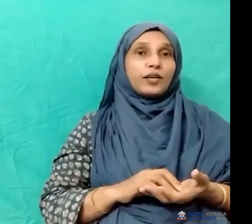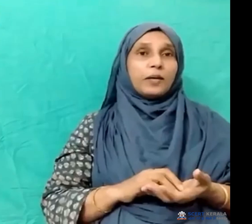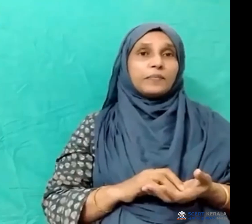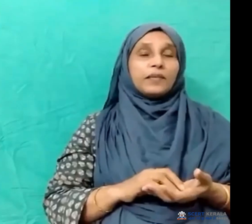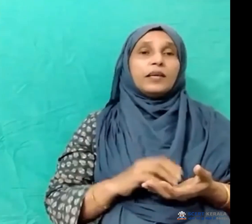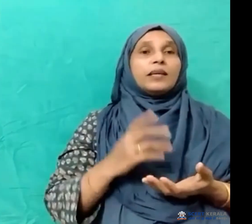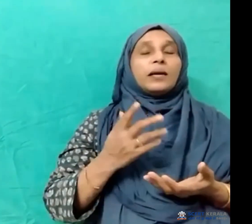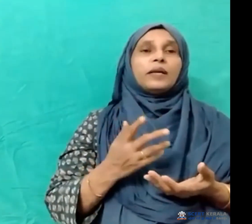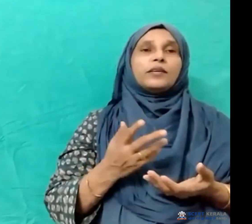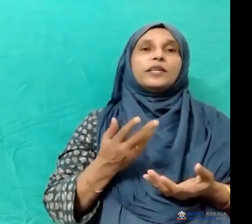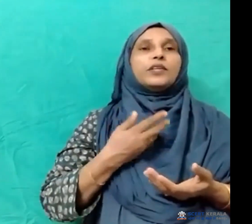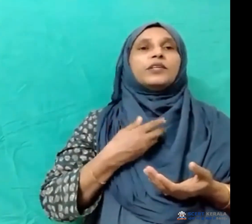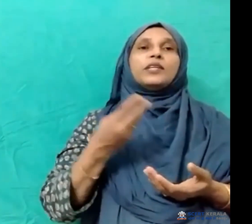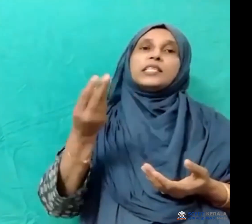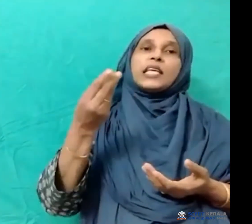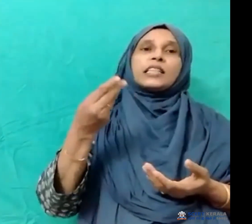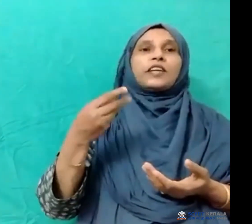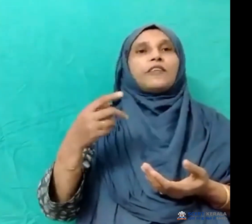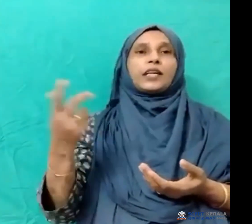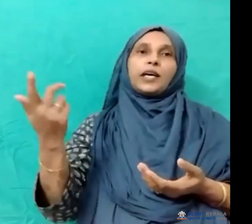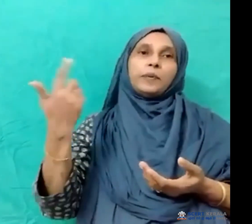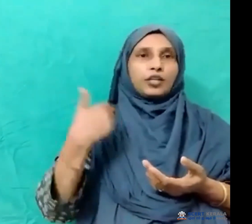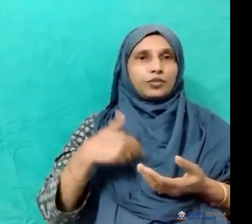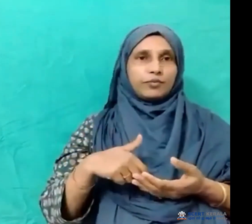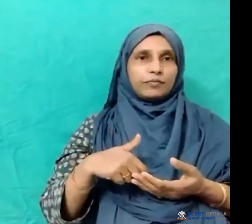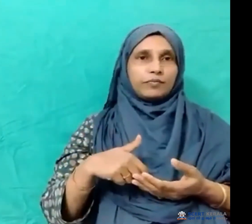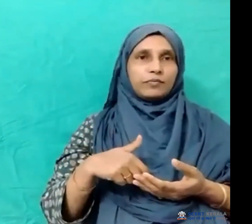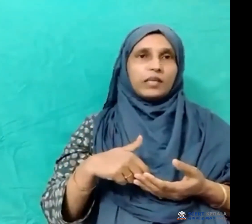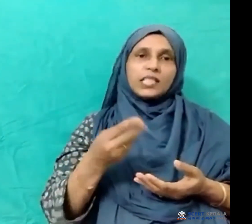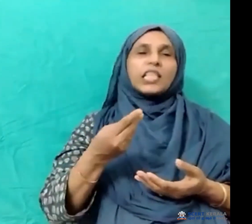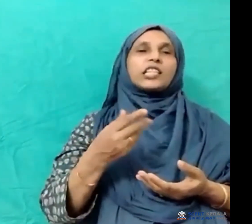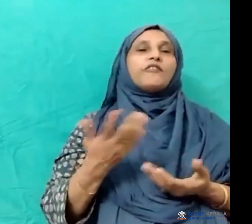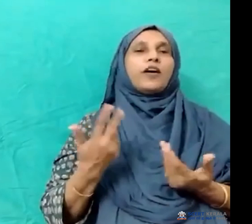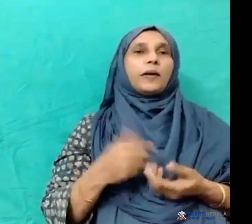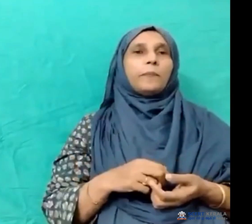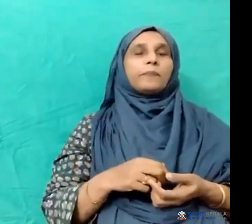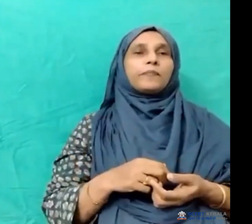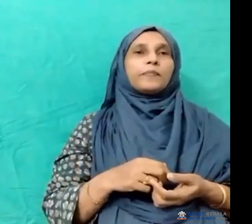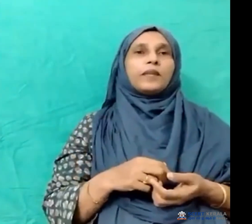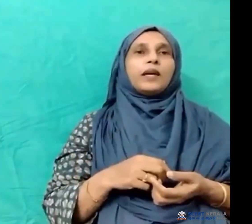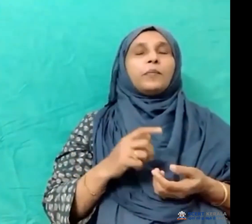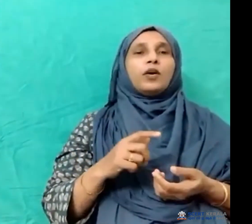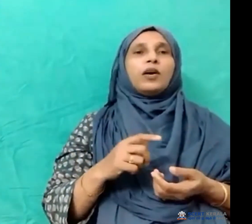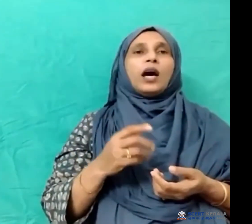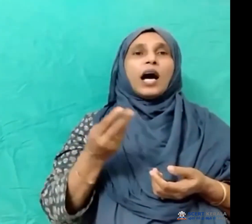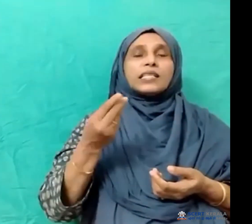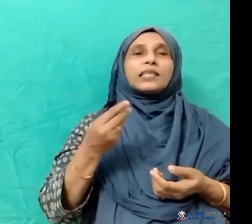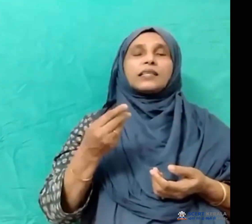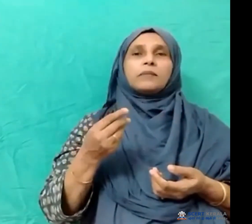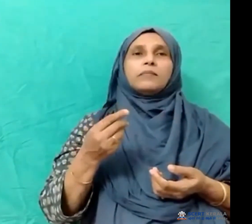നോക്കാം. നമ്മളവിടെ ഒരു ചിത്രം വരയ്ക്കാൻ പറഞ്ഞു, ചിത്രം വേണം. അപ്പോ ആ ചിത്രം,